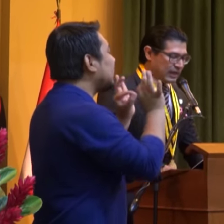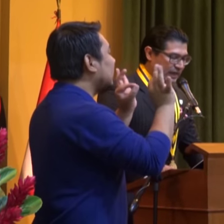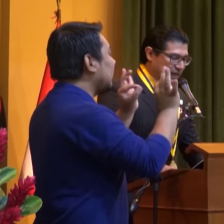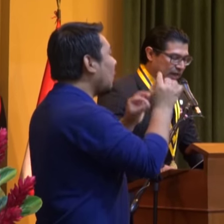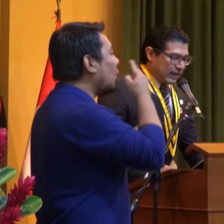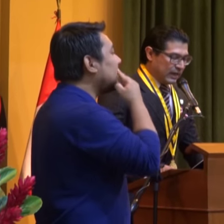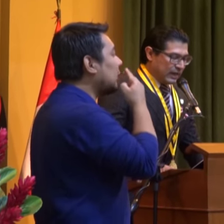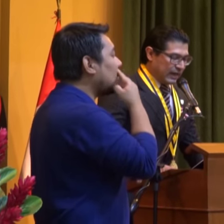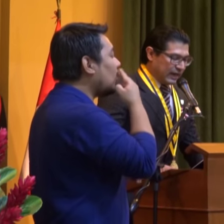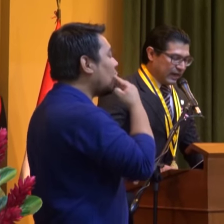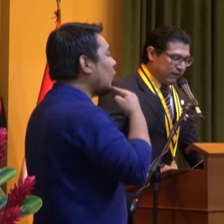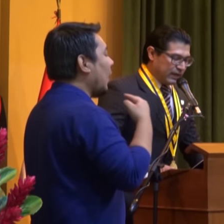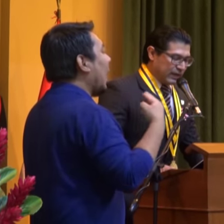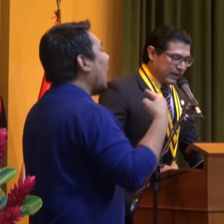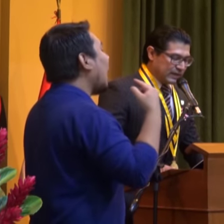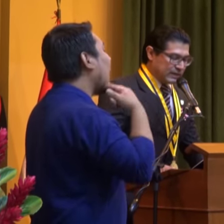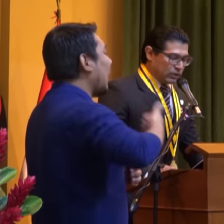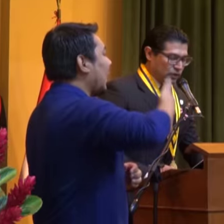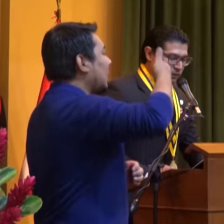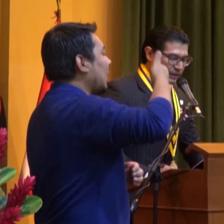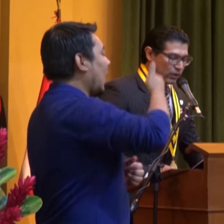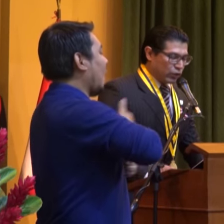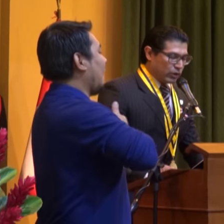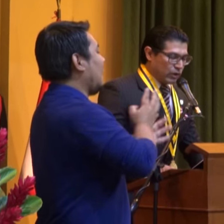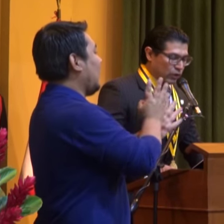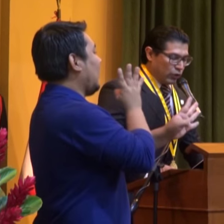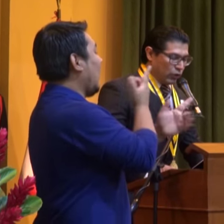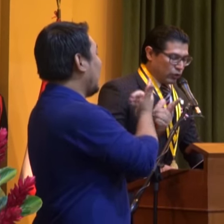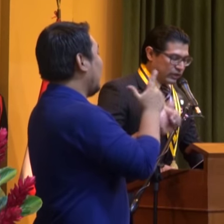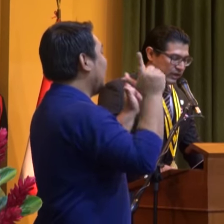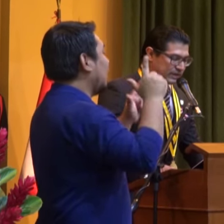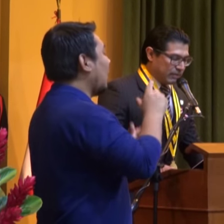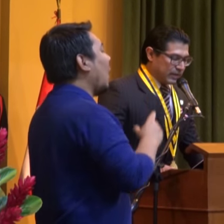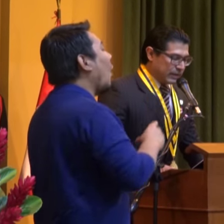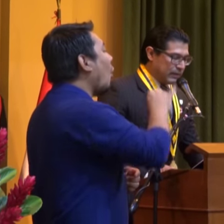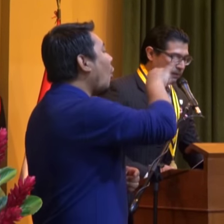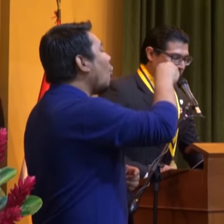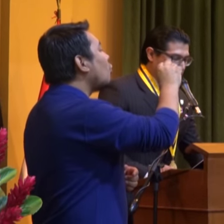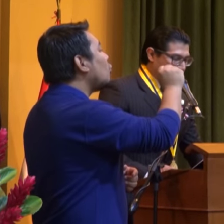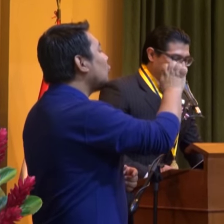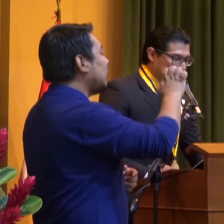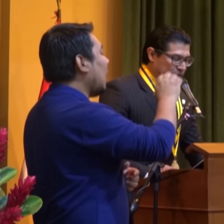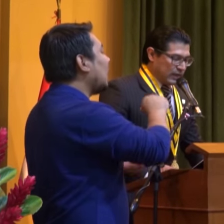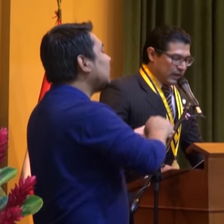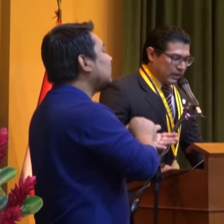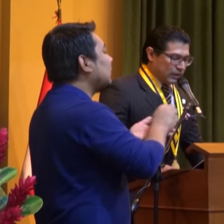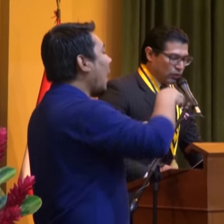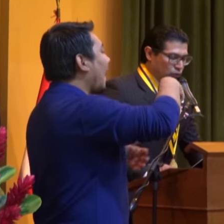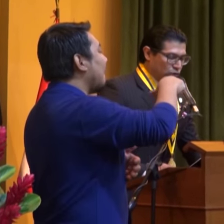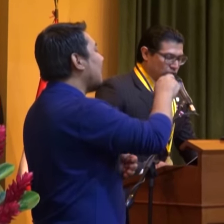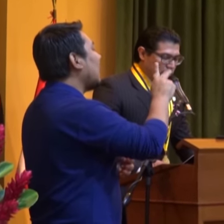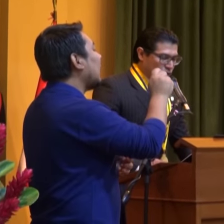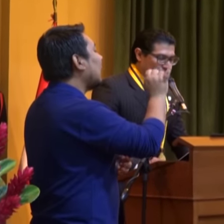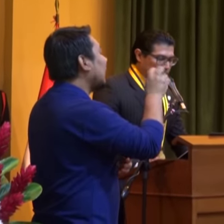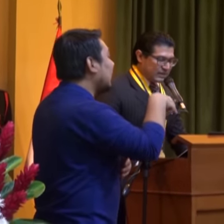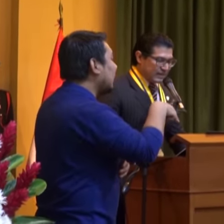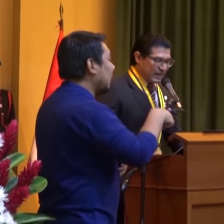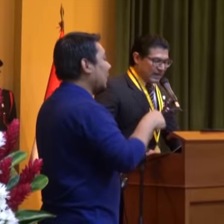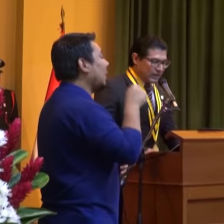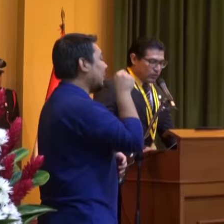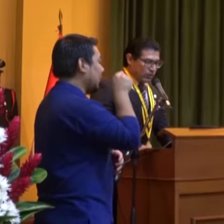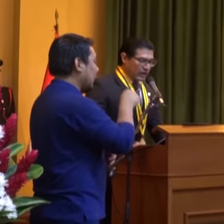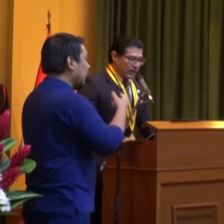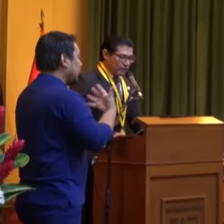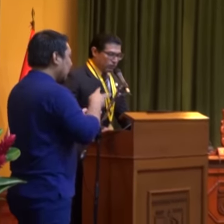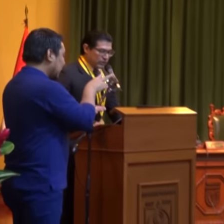señor general en jefe del Ejército Libertador, don José de San Martín, del día de ayer, cuyo tenor se